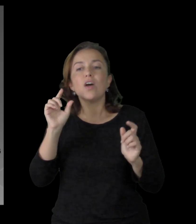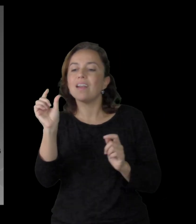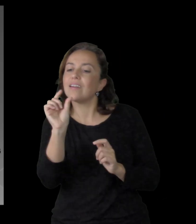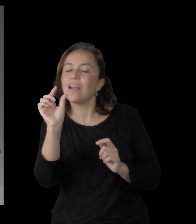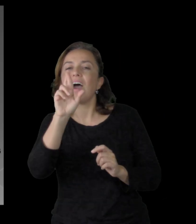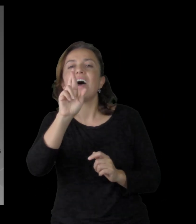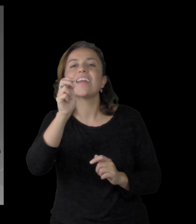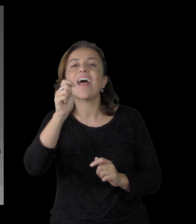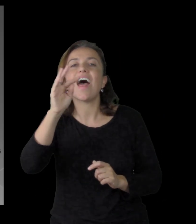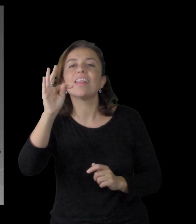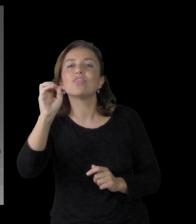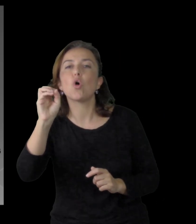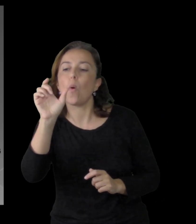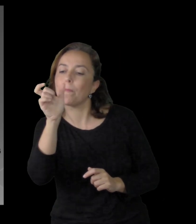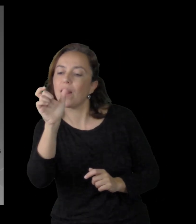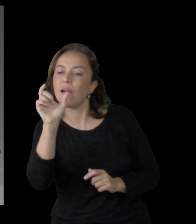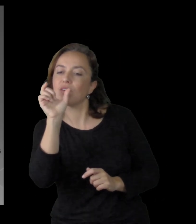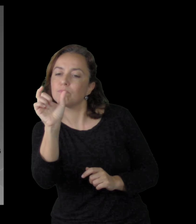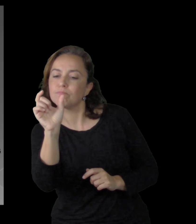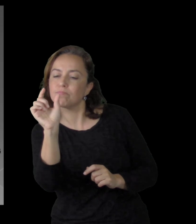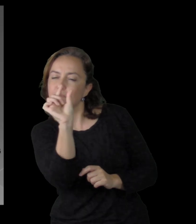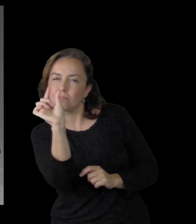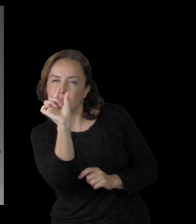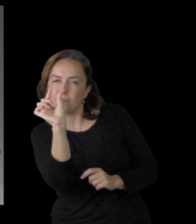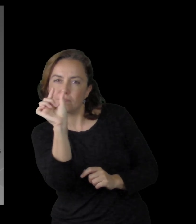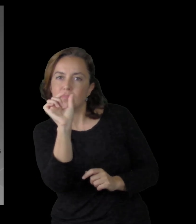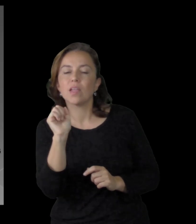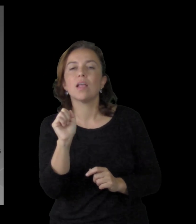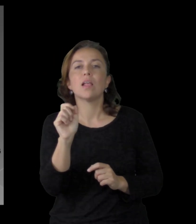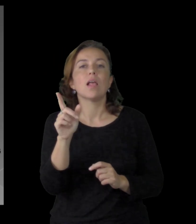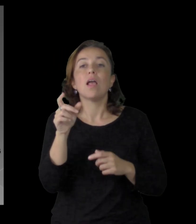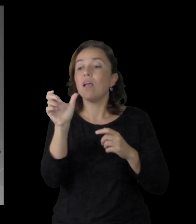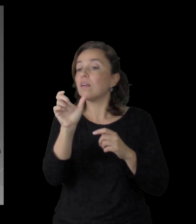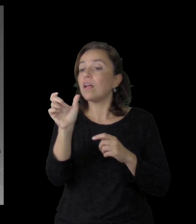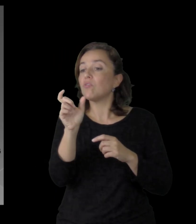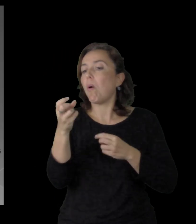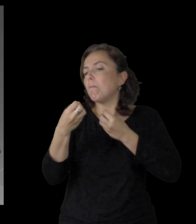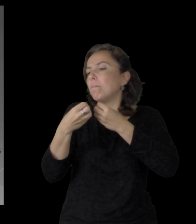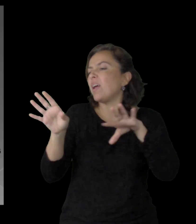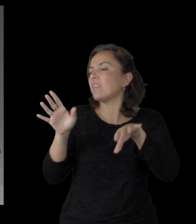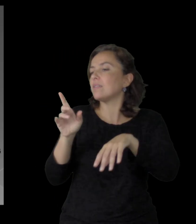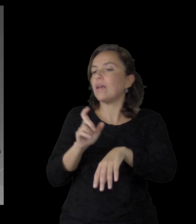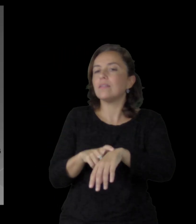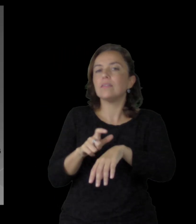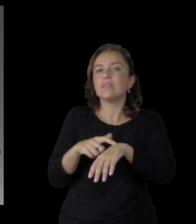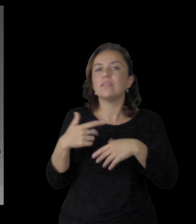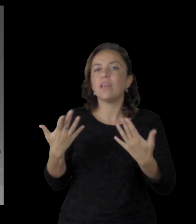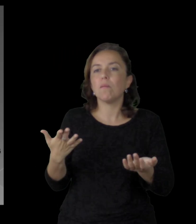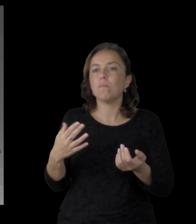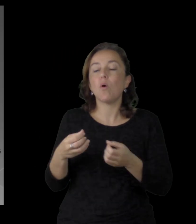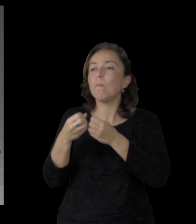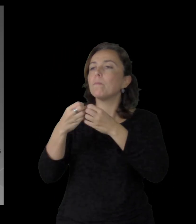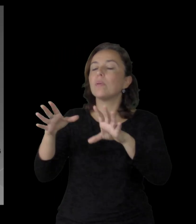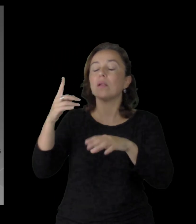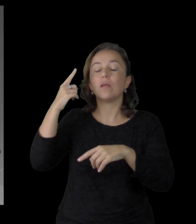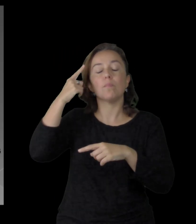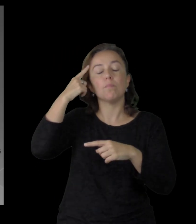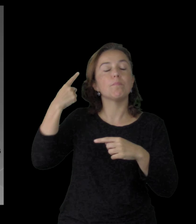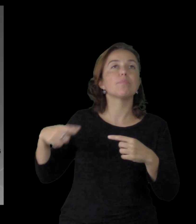rato como esa experiencia de la pérdida del tiempo, de la pérdida de la noción del